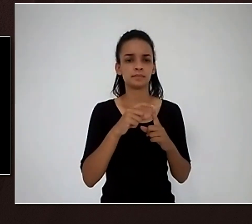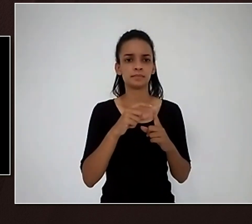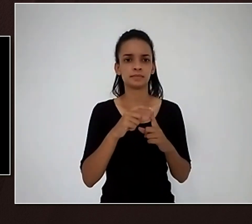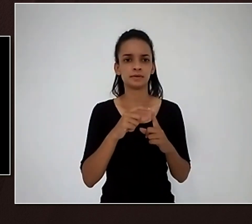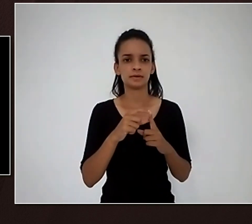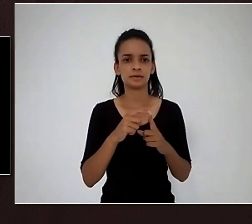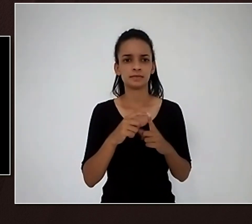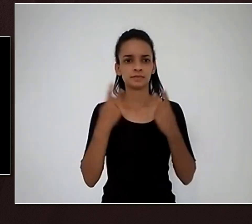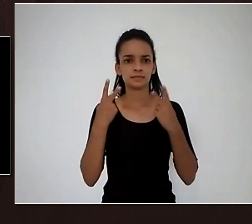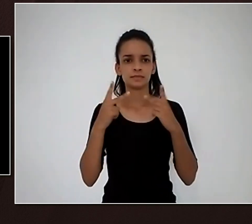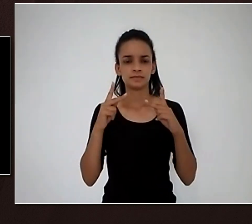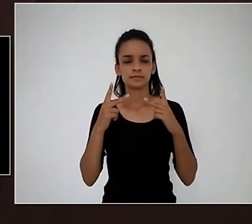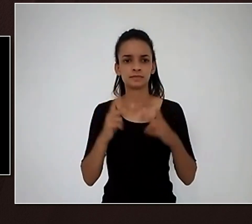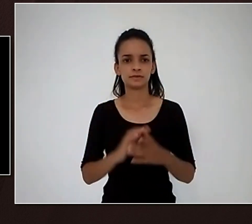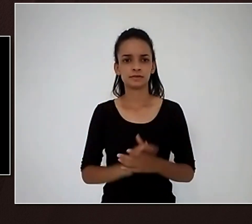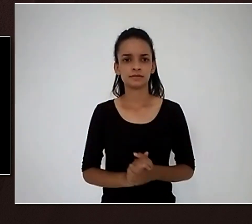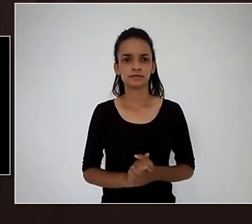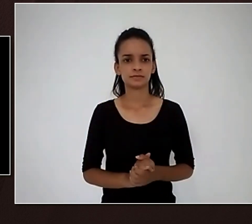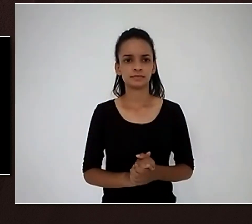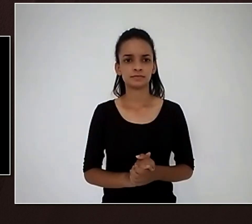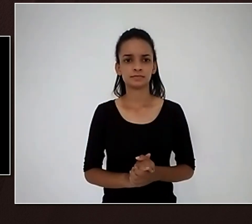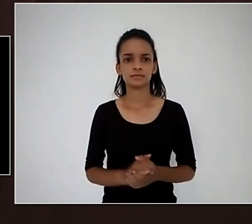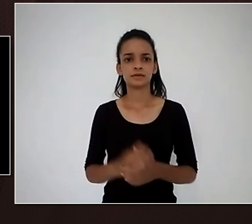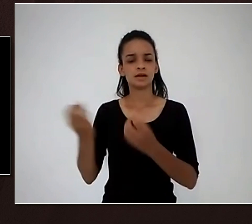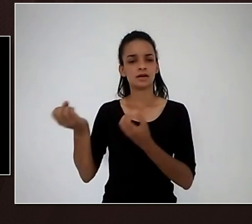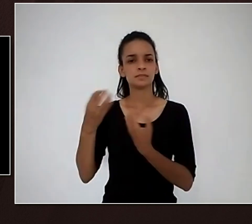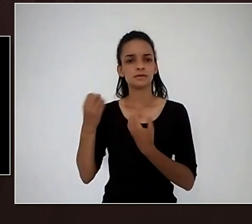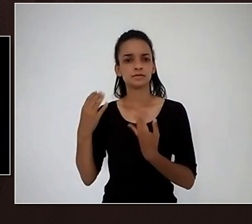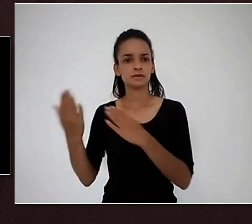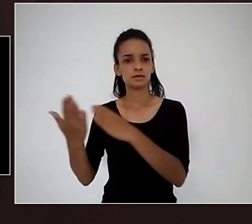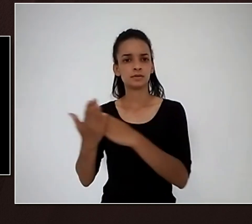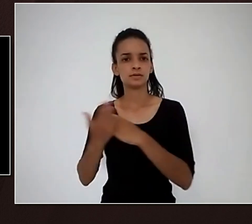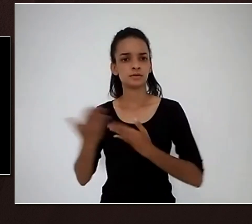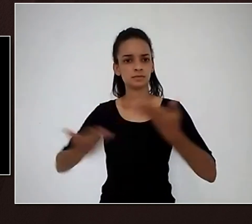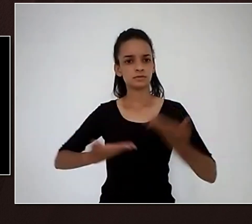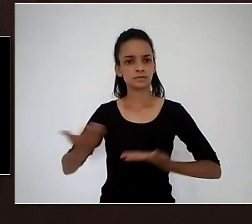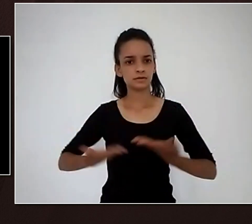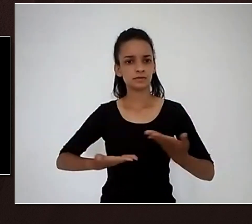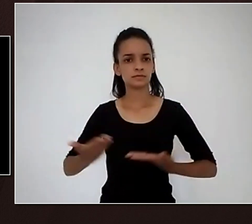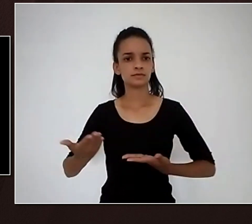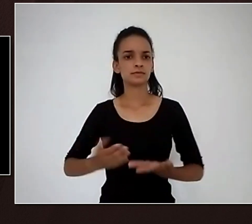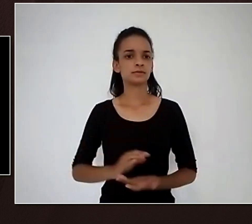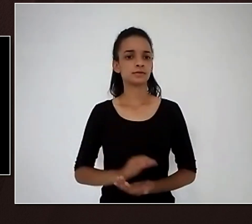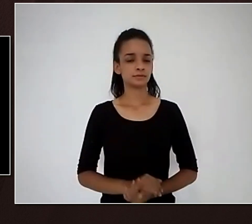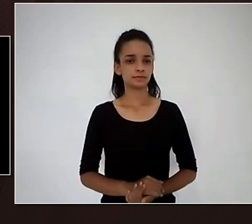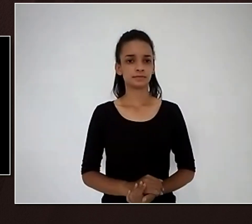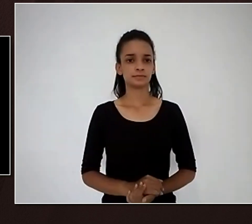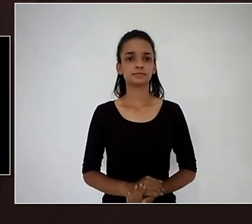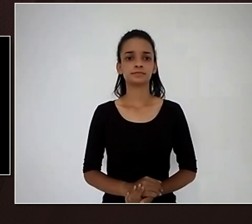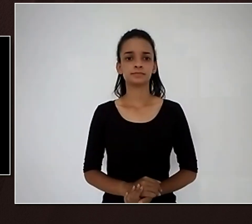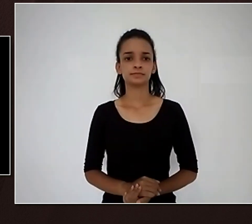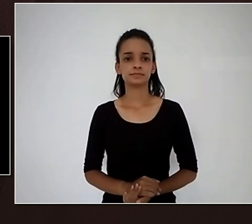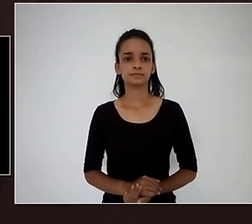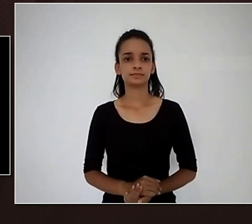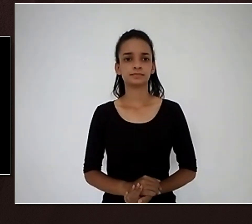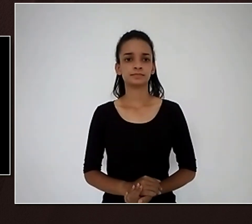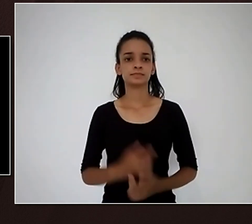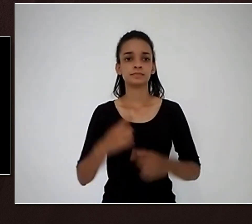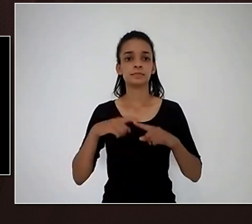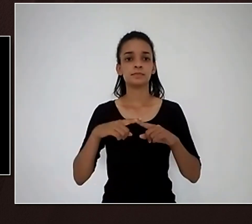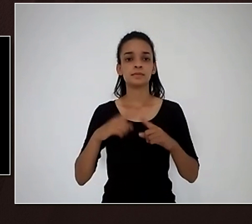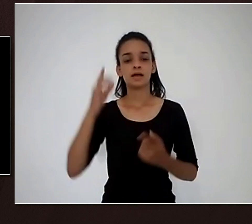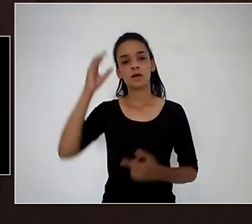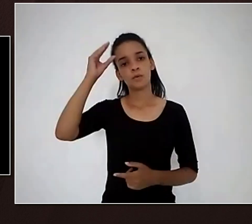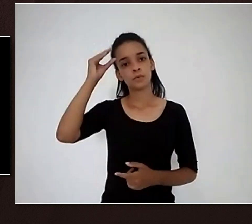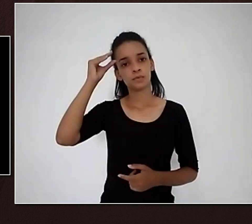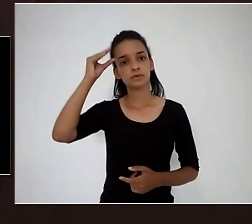rutinaria, de forma doctrinaria, para poder arrepentirnos y comenzar a hacerlo verdaderamente de este amor genuino,